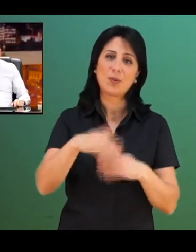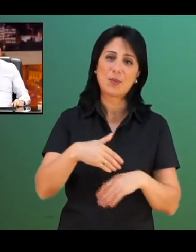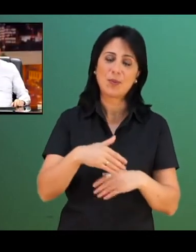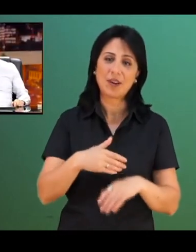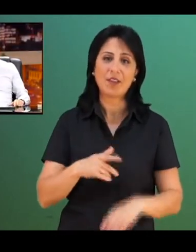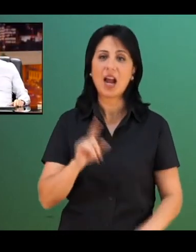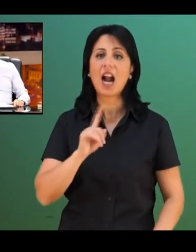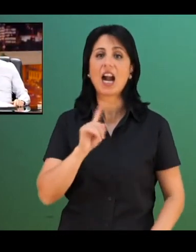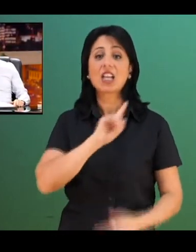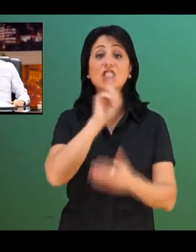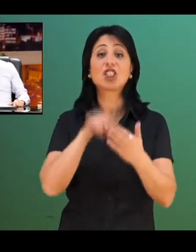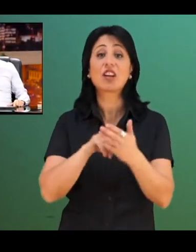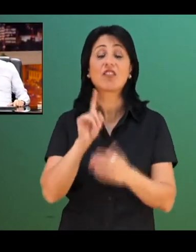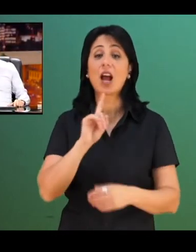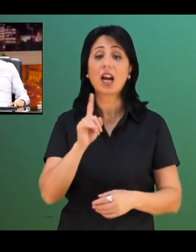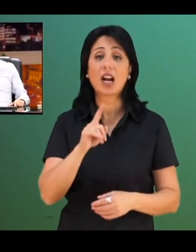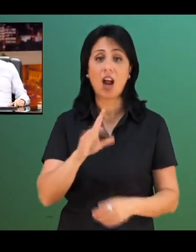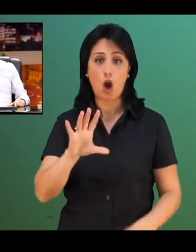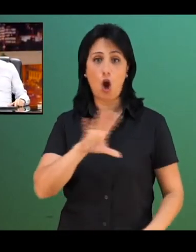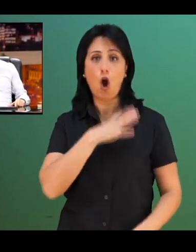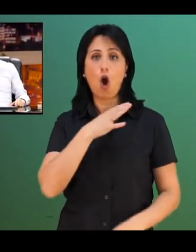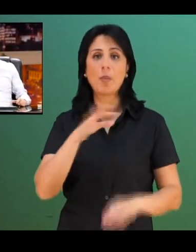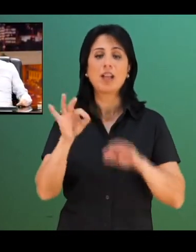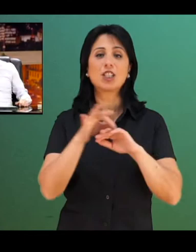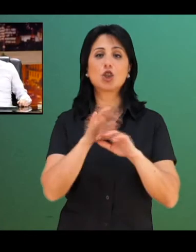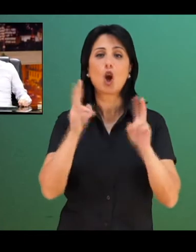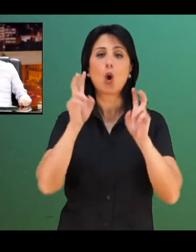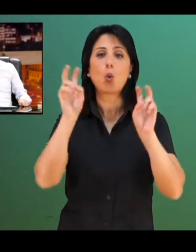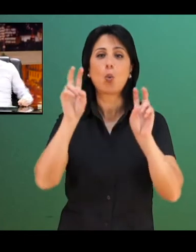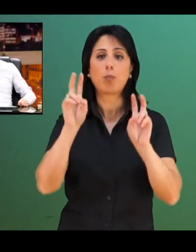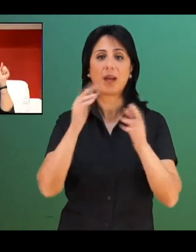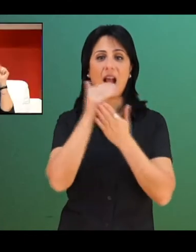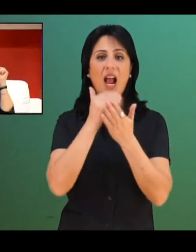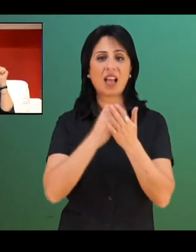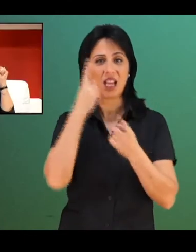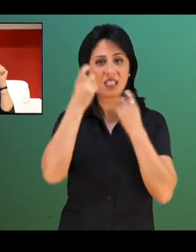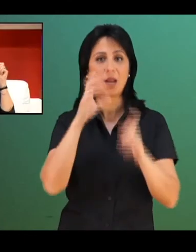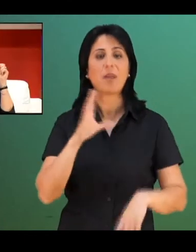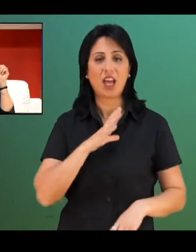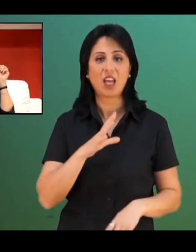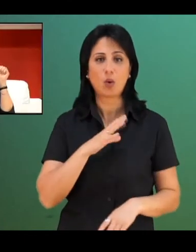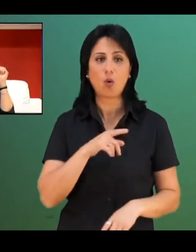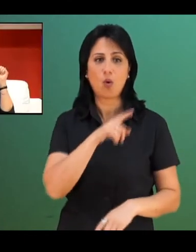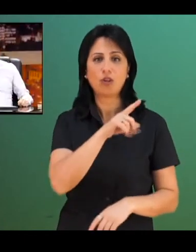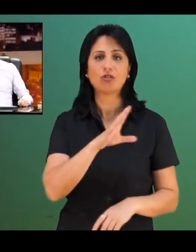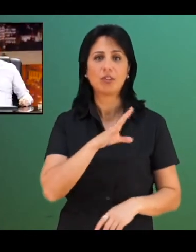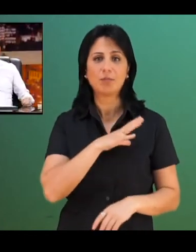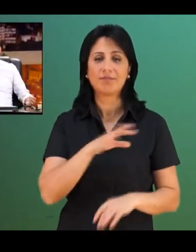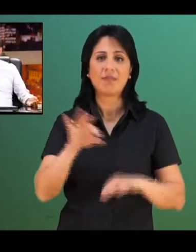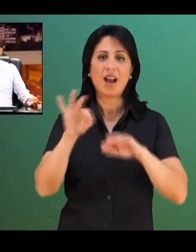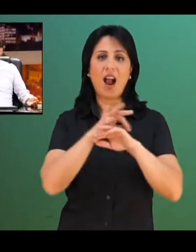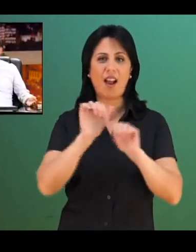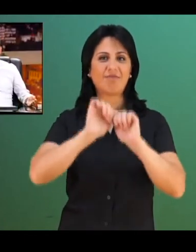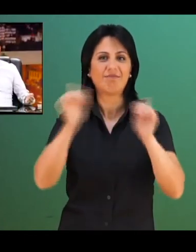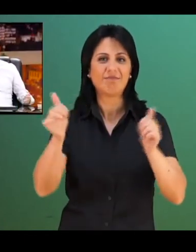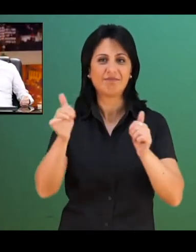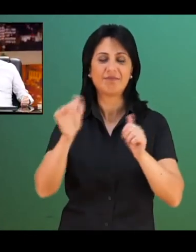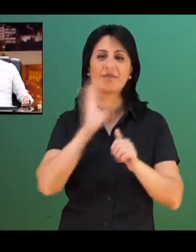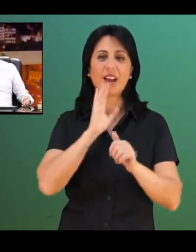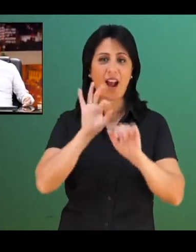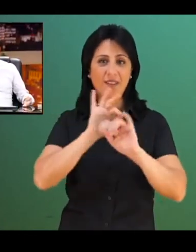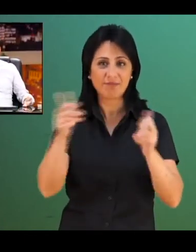ანუ ძალიან ისეთი გადაცემა იყო, მოყავდა მიტოებული ქალები. და ნუ ანათხოვებდი, ან არათხოვებდი,